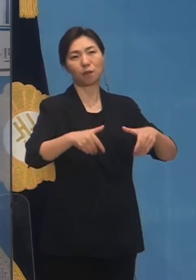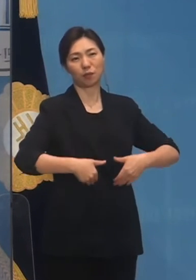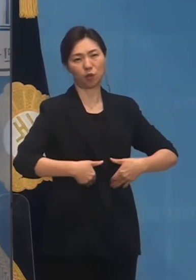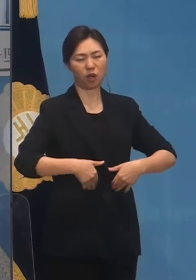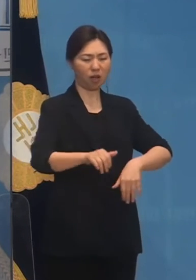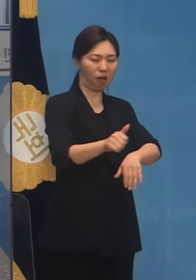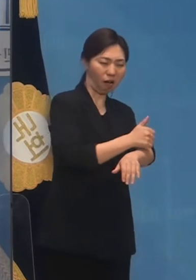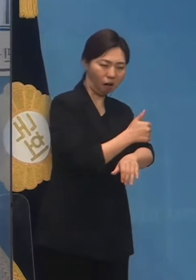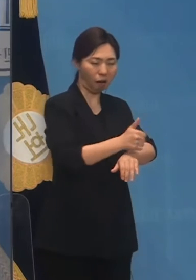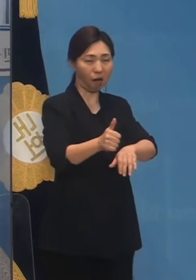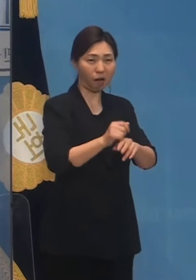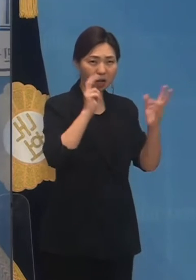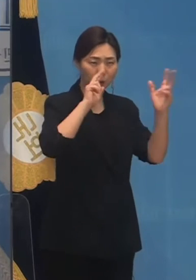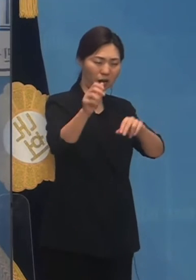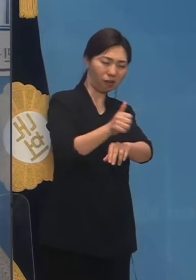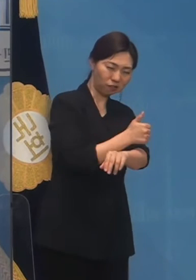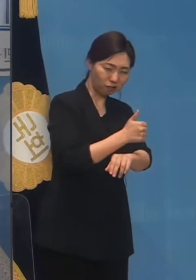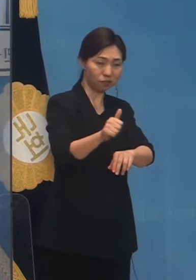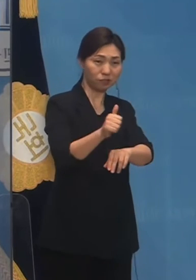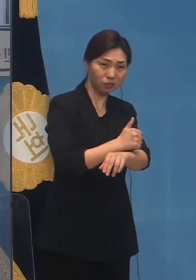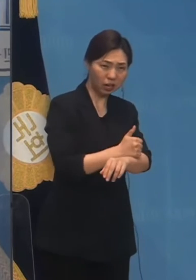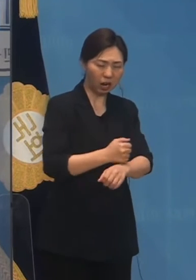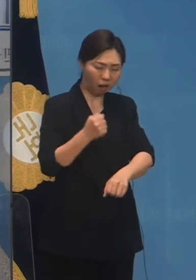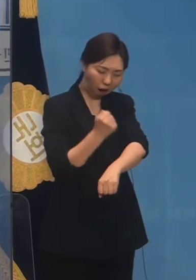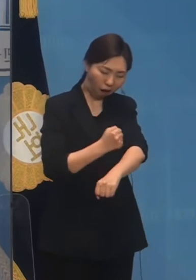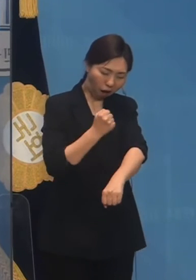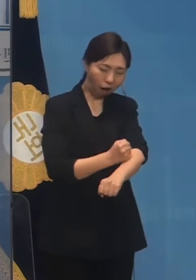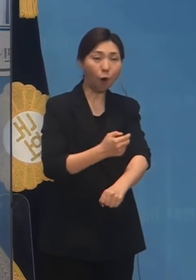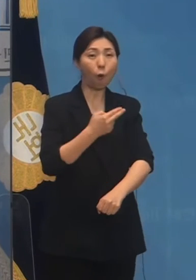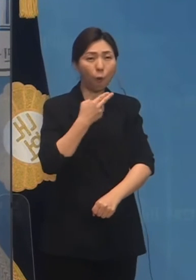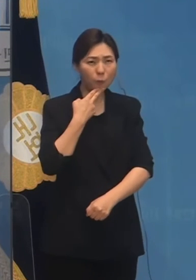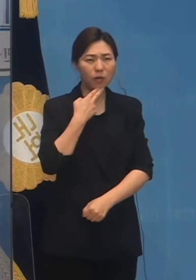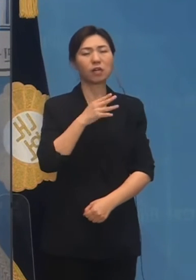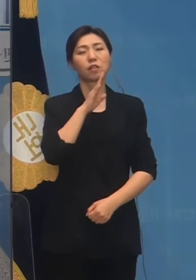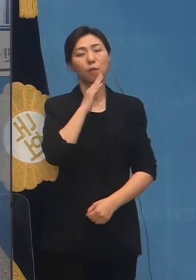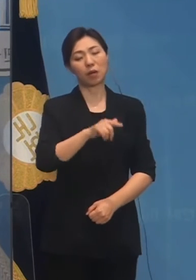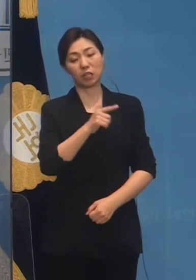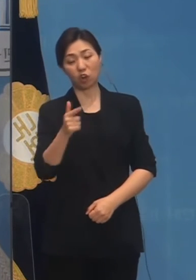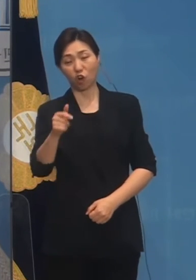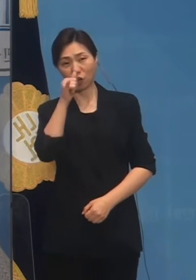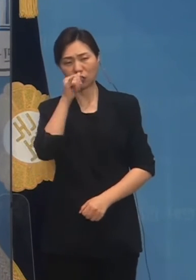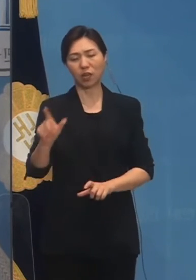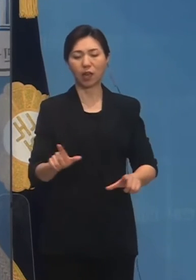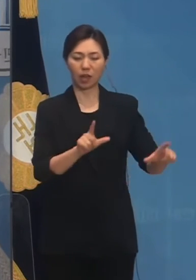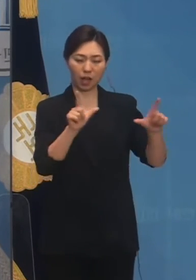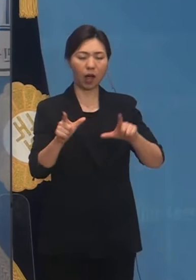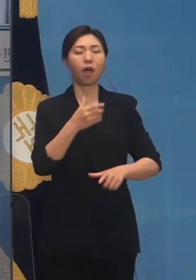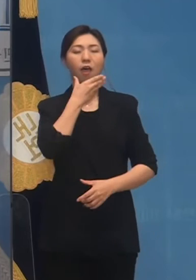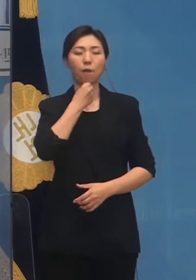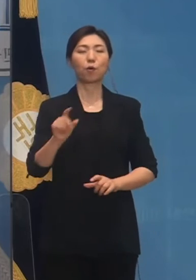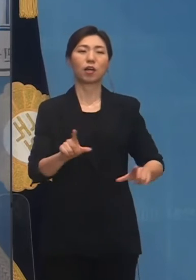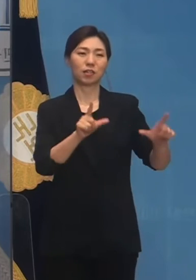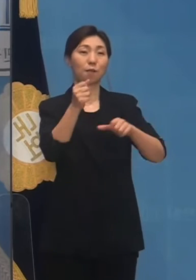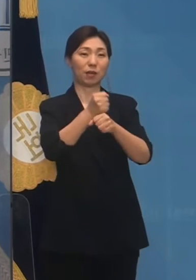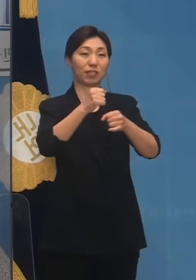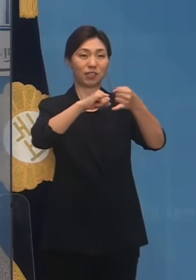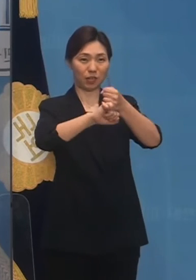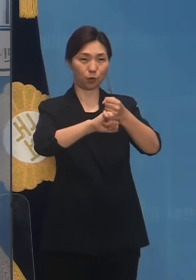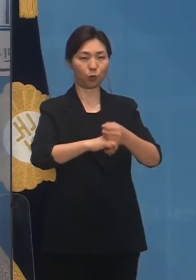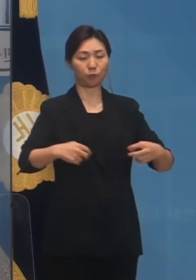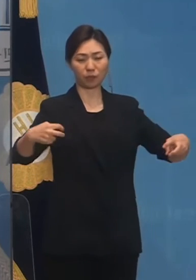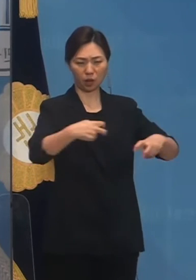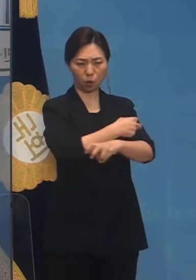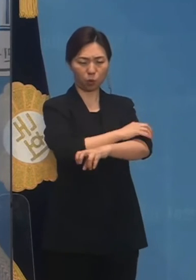휴식과 저녁이 있는 삶을 지원하겠습니다. 셋째, 더 빠르고 가까운 교통체계를 마련하겠습니다.